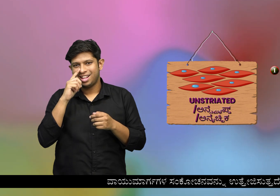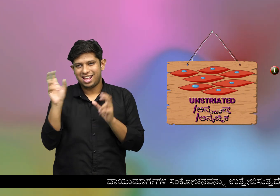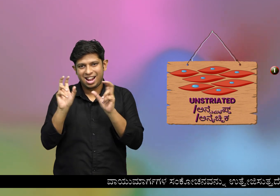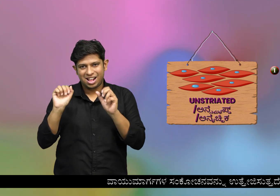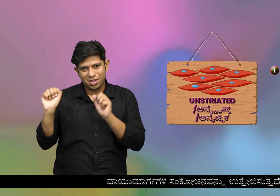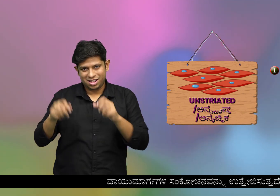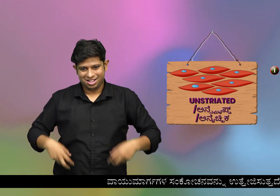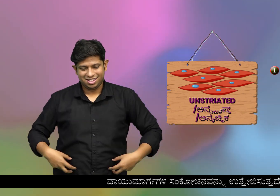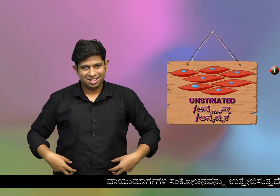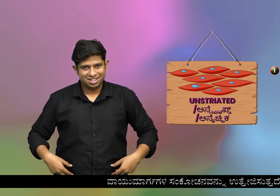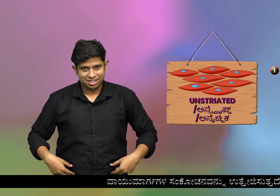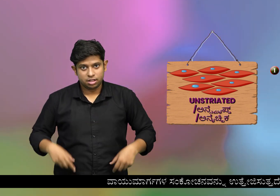ಉತ್ತೇಜಿಸುತ್ತದೆ.